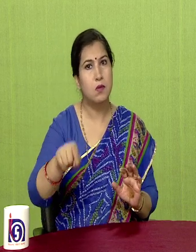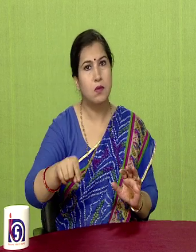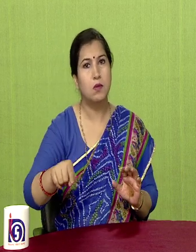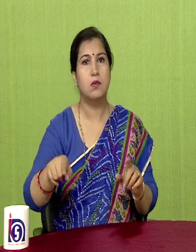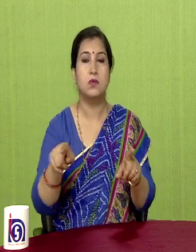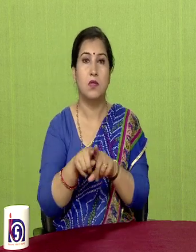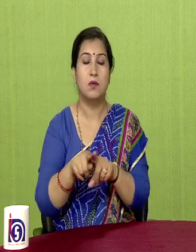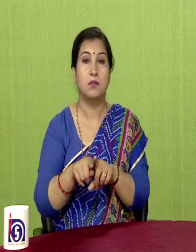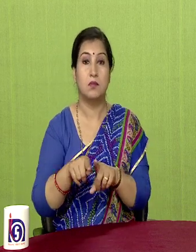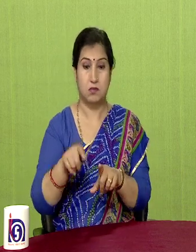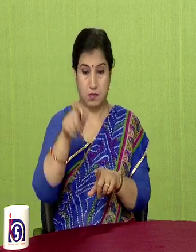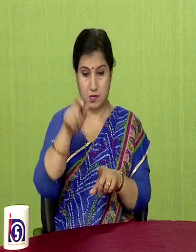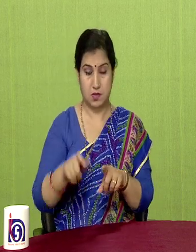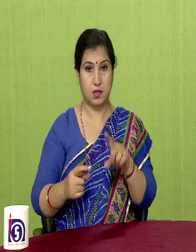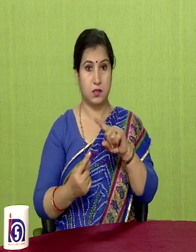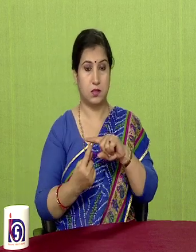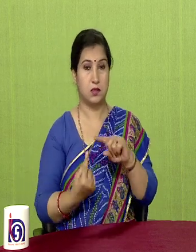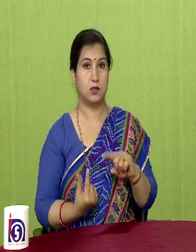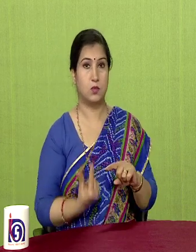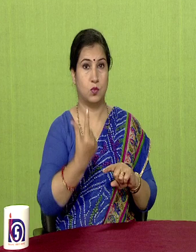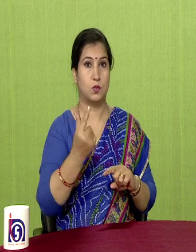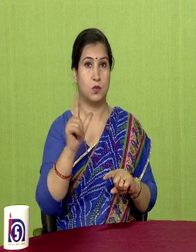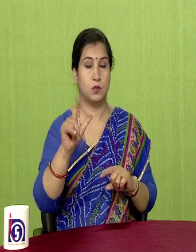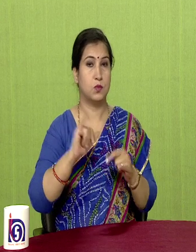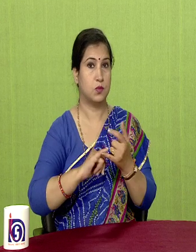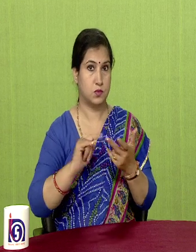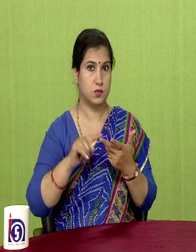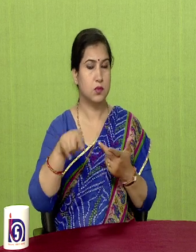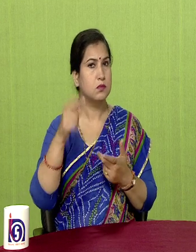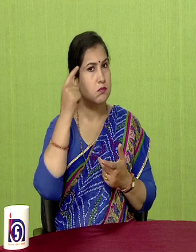यहाँ अपराधी शब्द को तुलसीदास जानबूझकर लाए हैं।